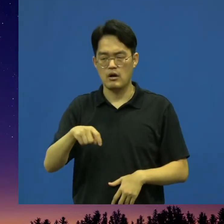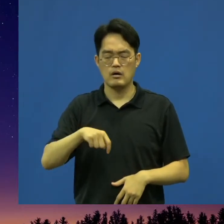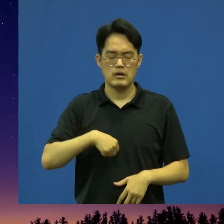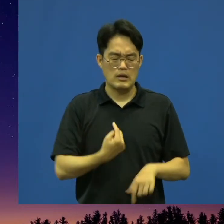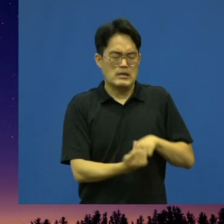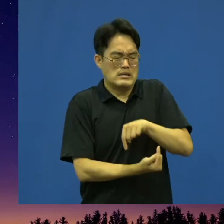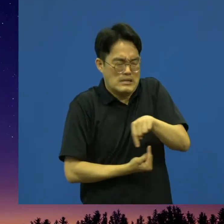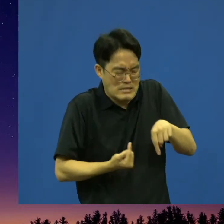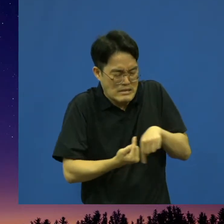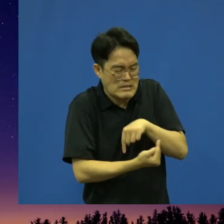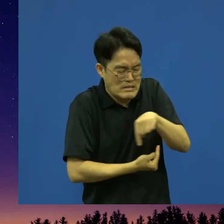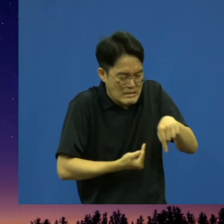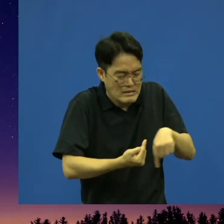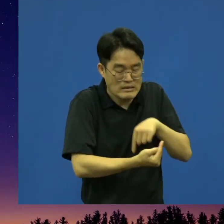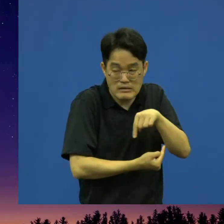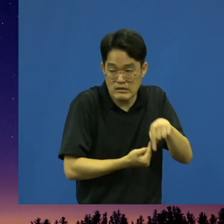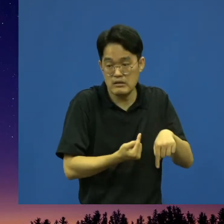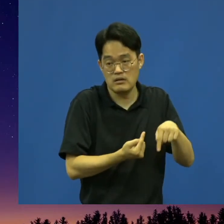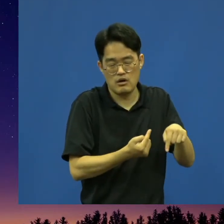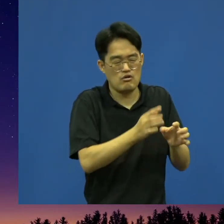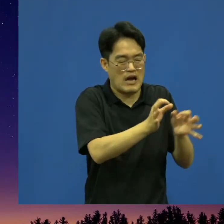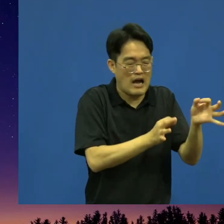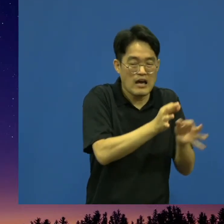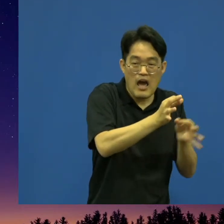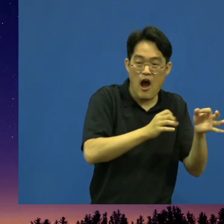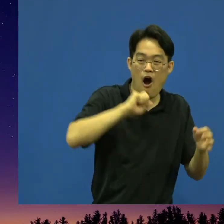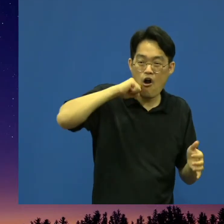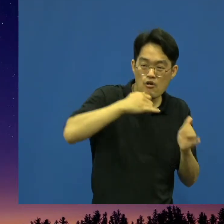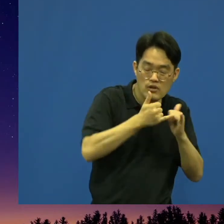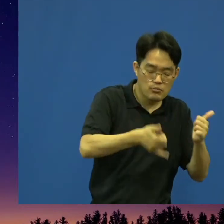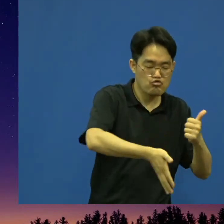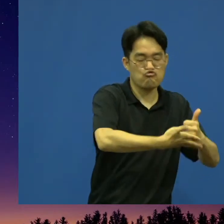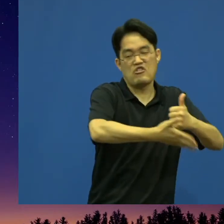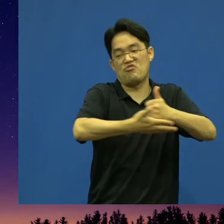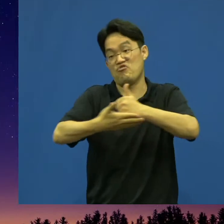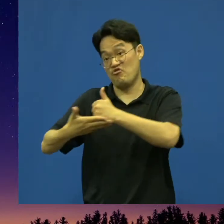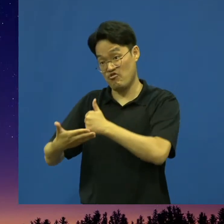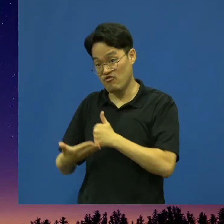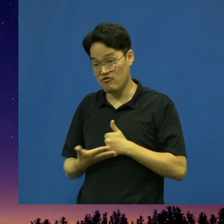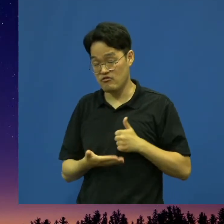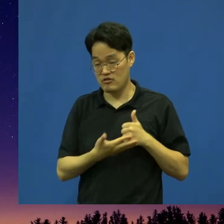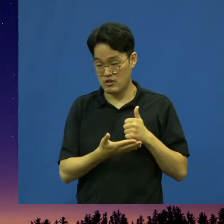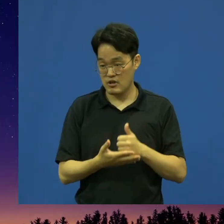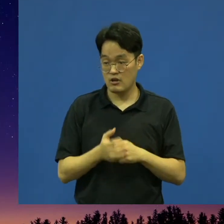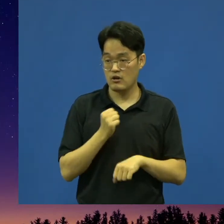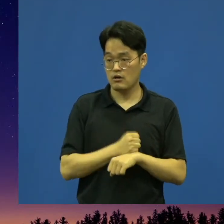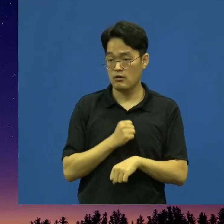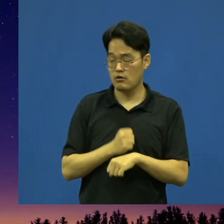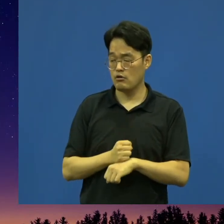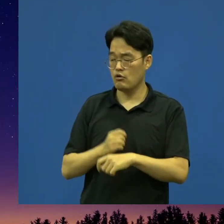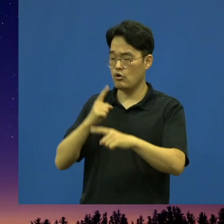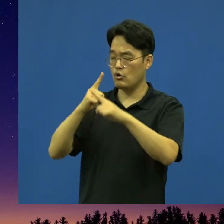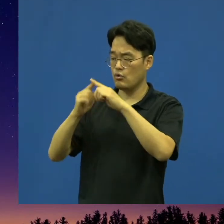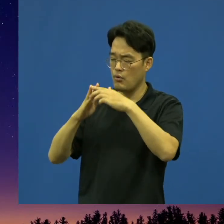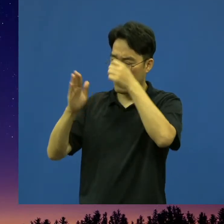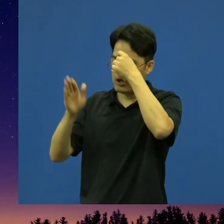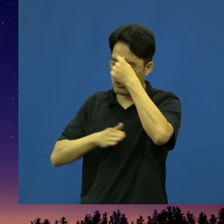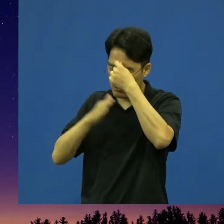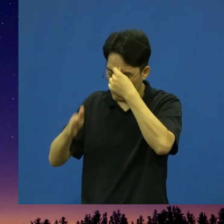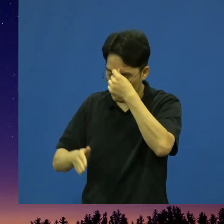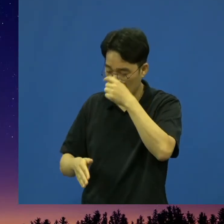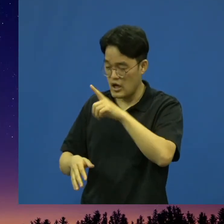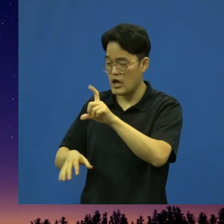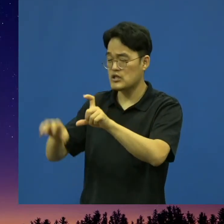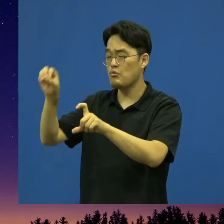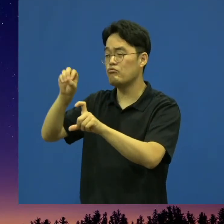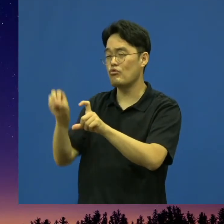사람들이 있으면 누구든지 다 추천해달라 그래가지고 우리 교회 성도들은 겨우 한 15%, 10%, 15% 될까